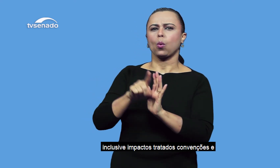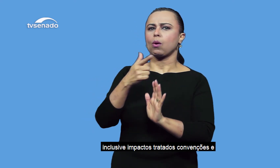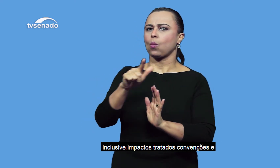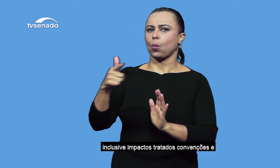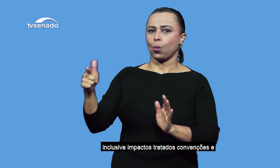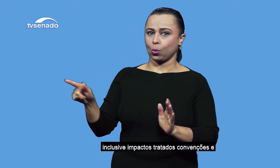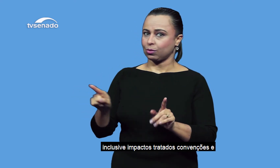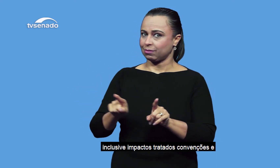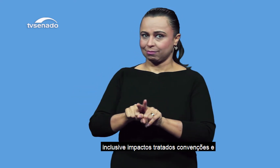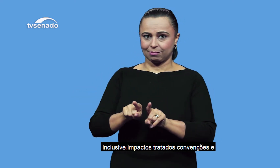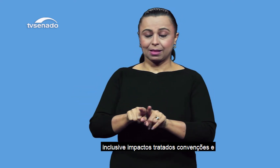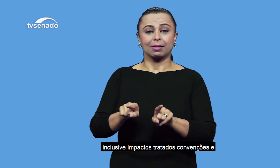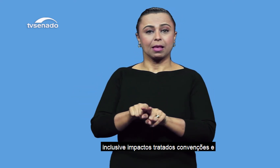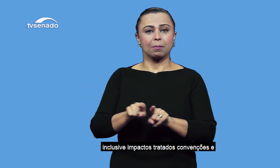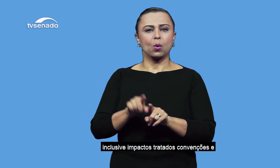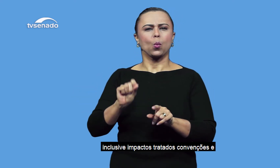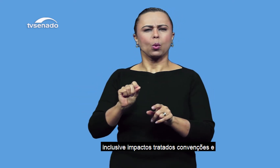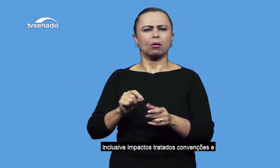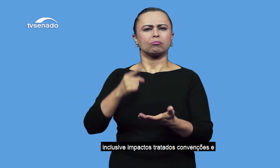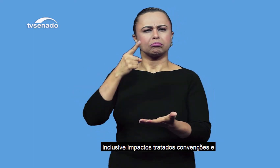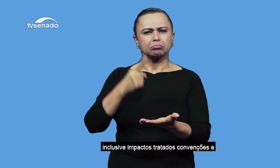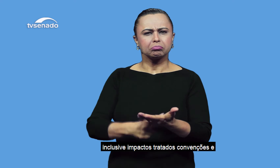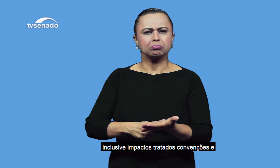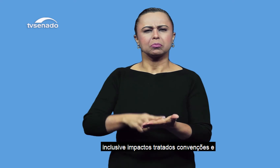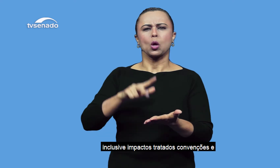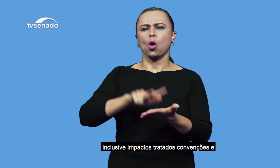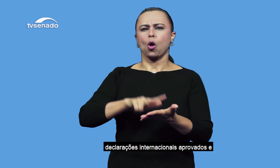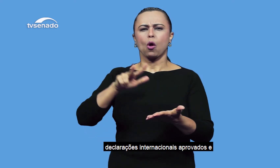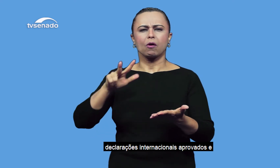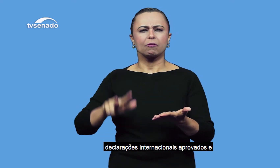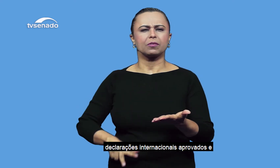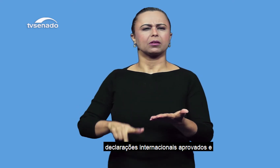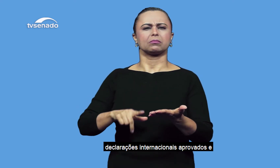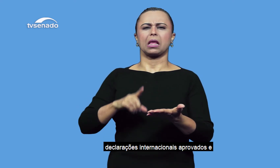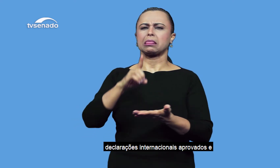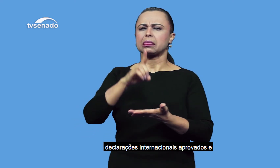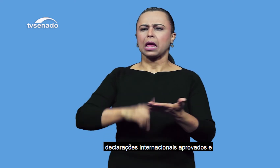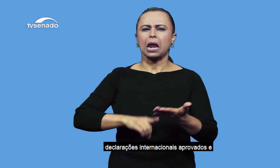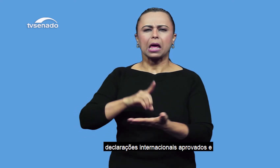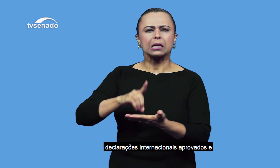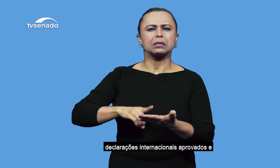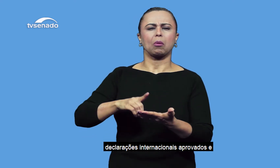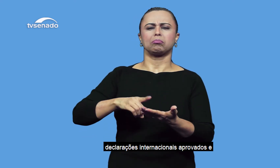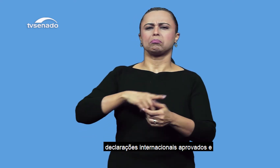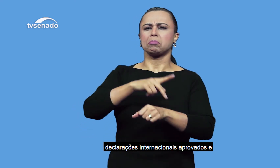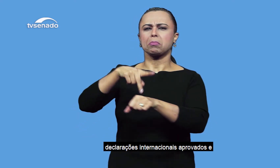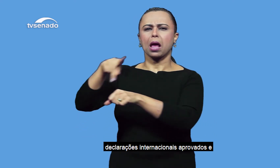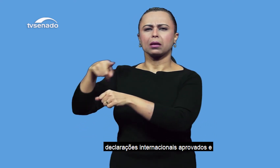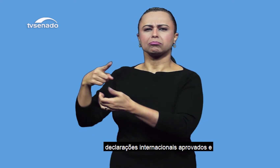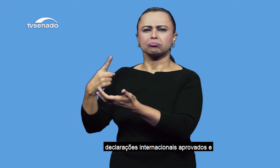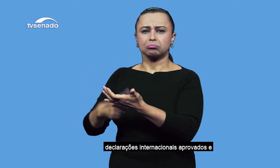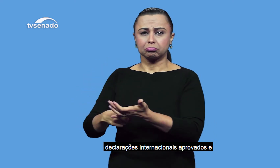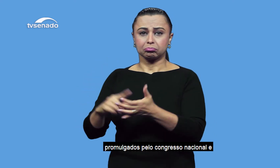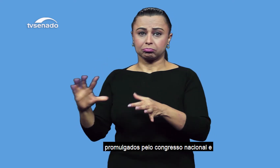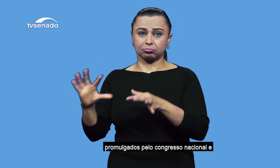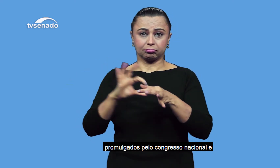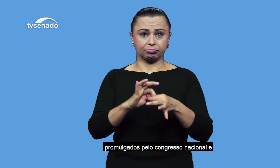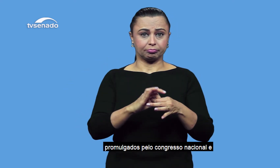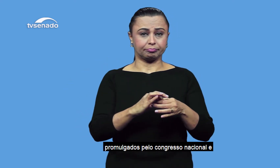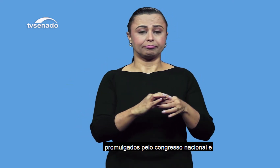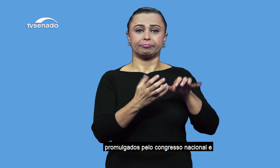inclusive impactos tratados convenções e declarações internacionais aprovados e